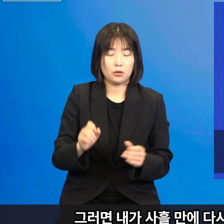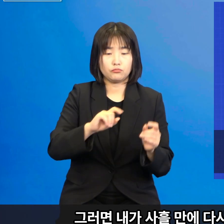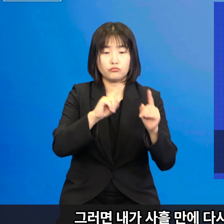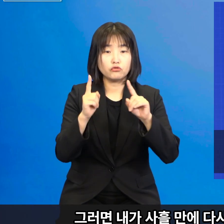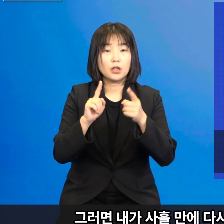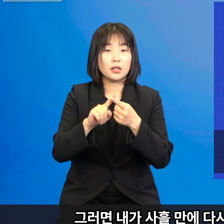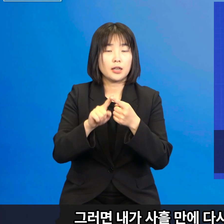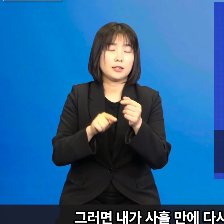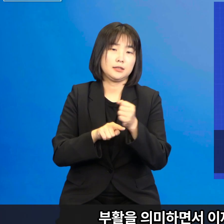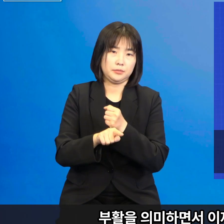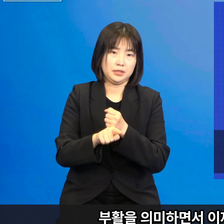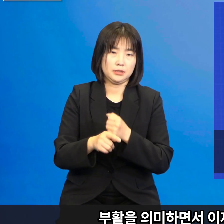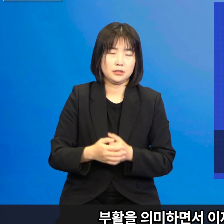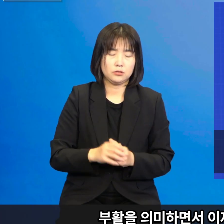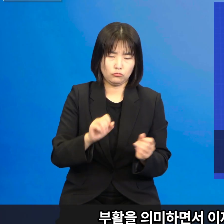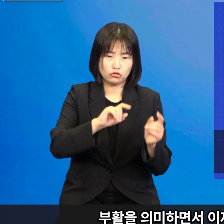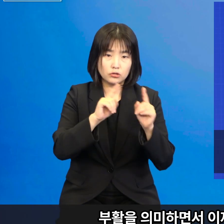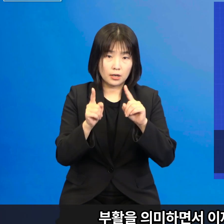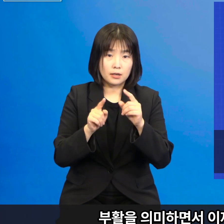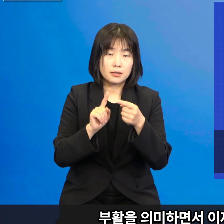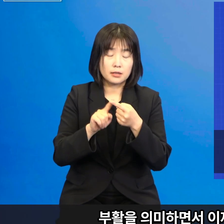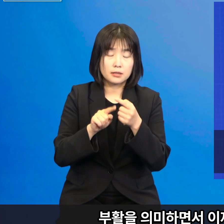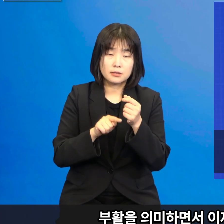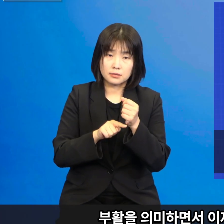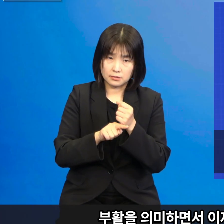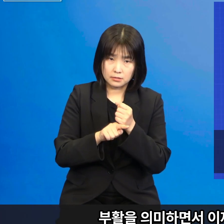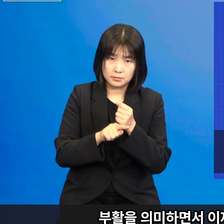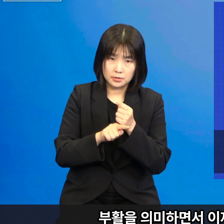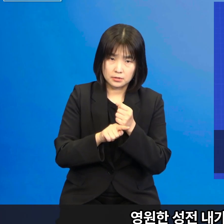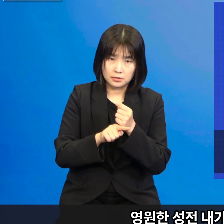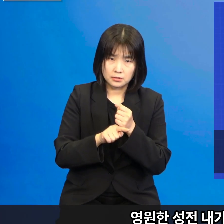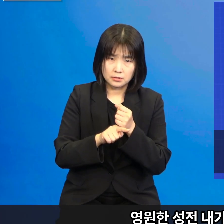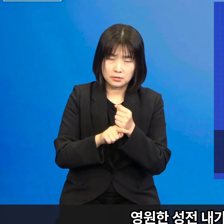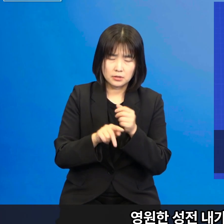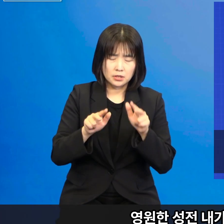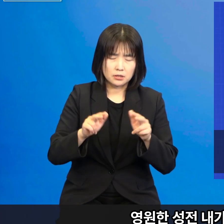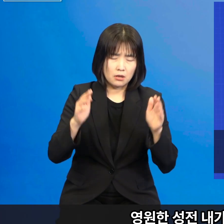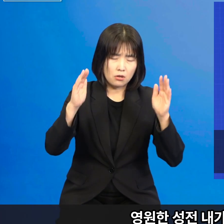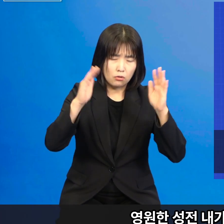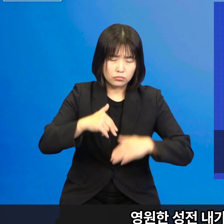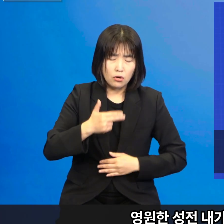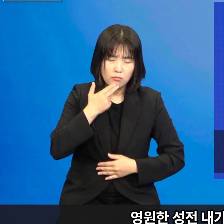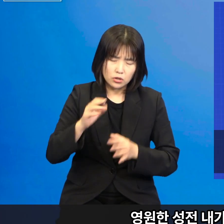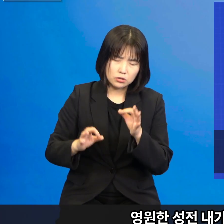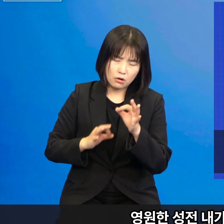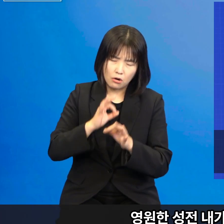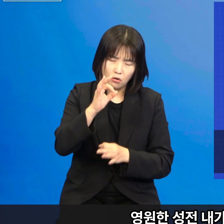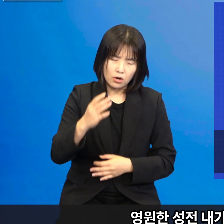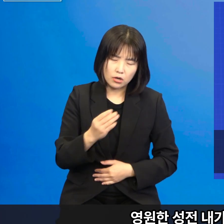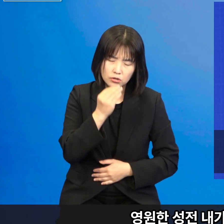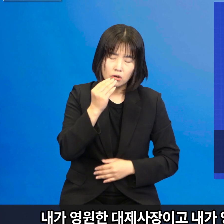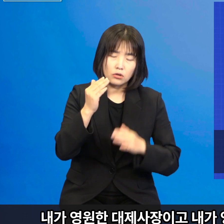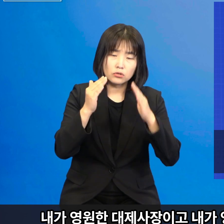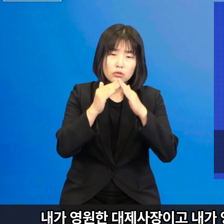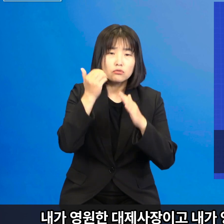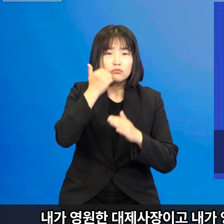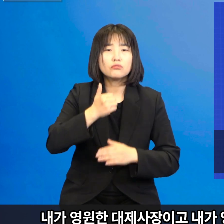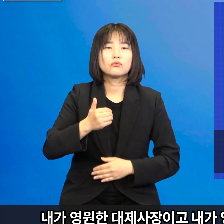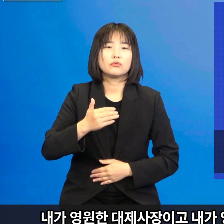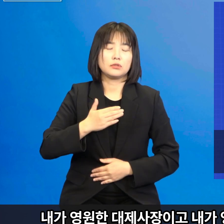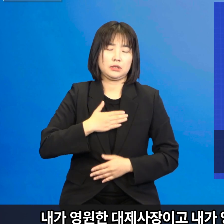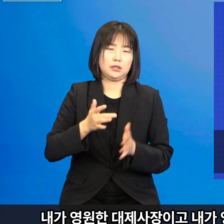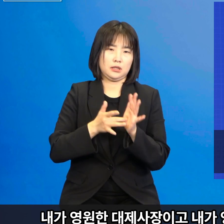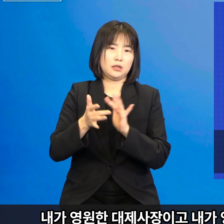의미하죠. 부활을 의미하면서 이제는 무너지지 아니하고 영원한 성전, 내가 영원한 성전이다. 내가